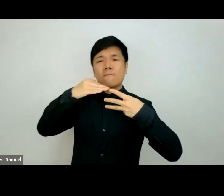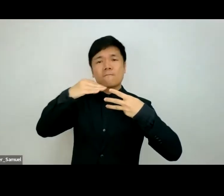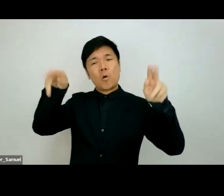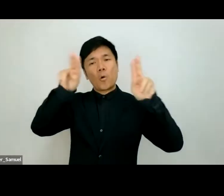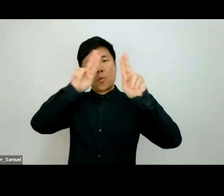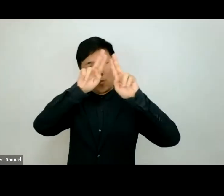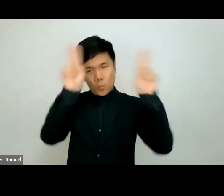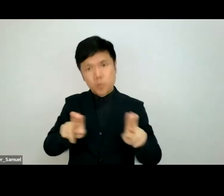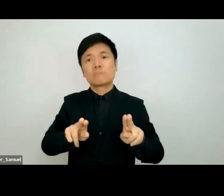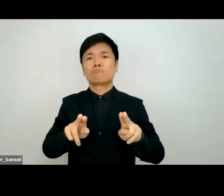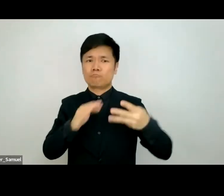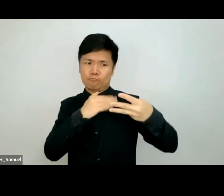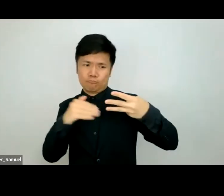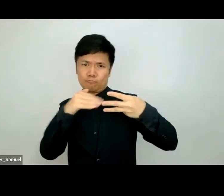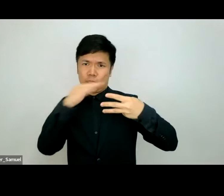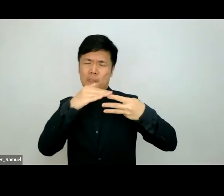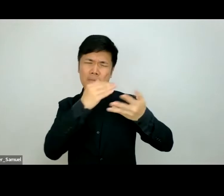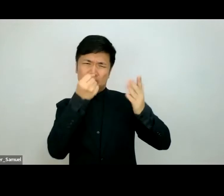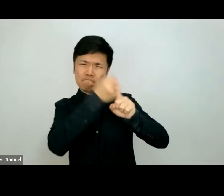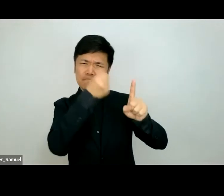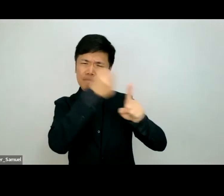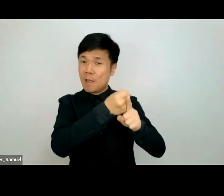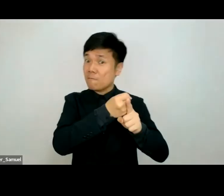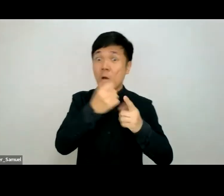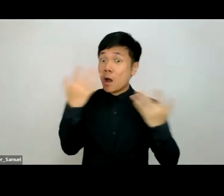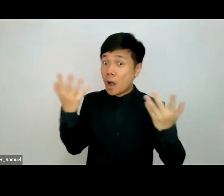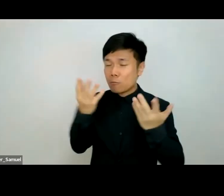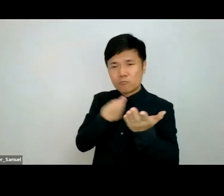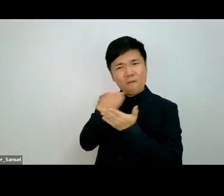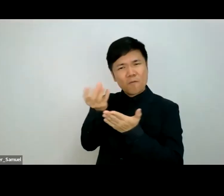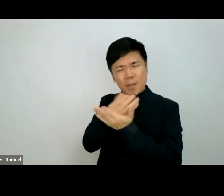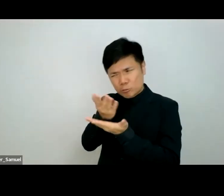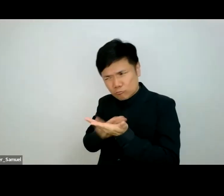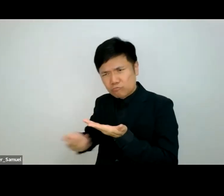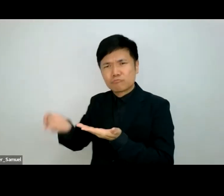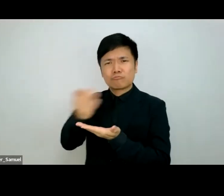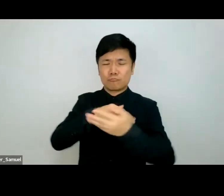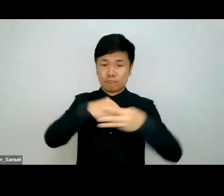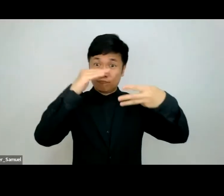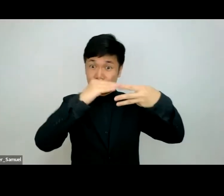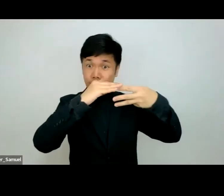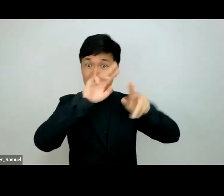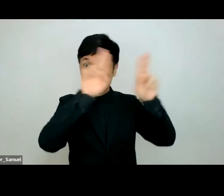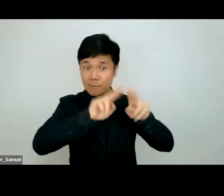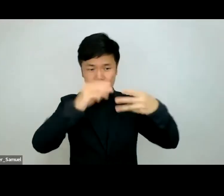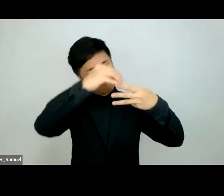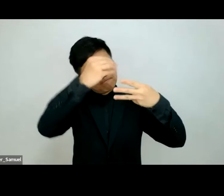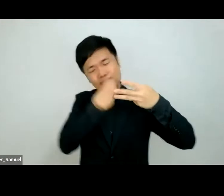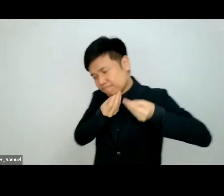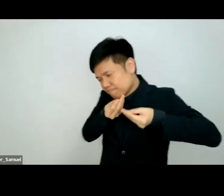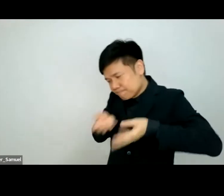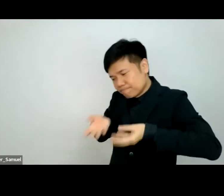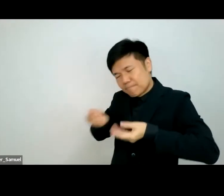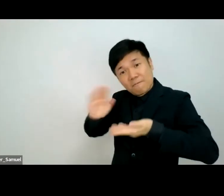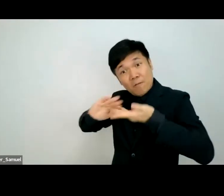mondial, pour faire rehausser la conscience sur la justice. Et nous